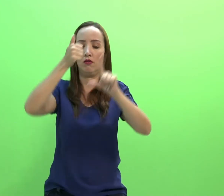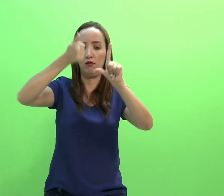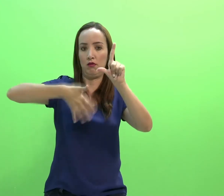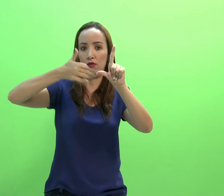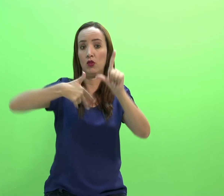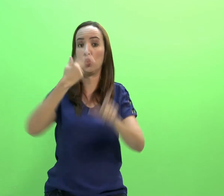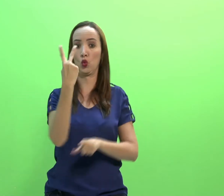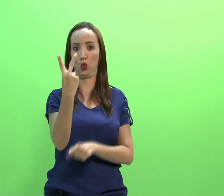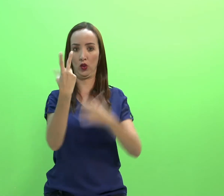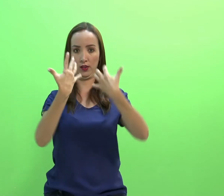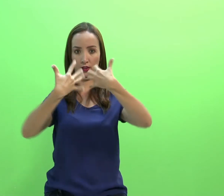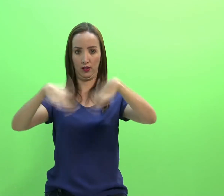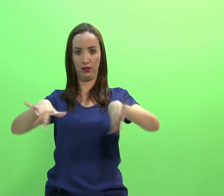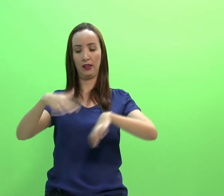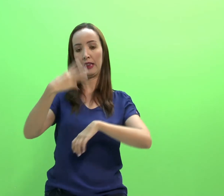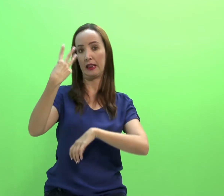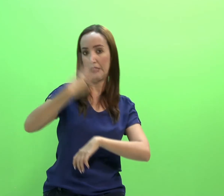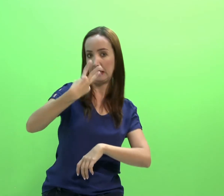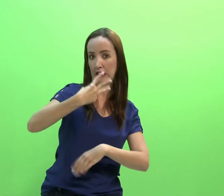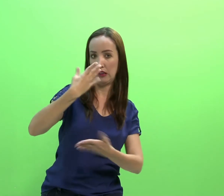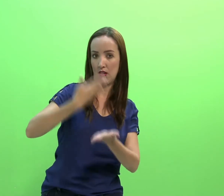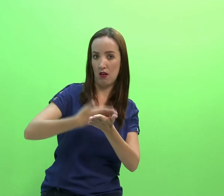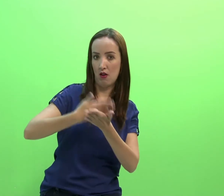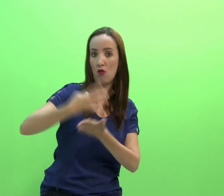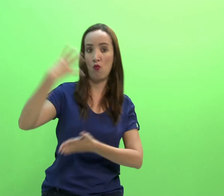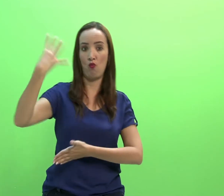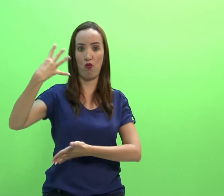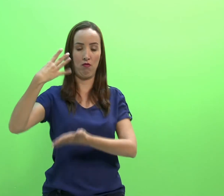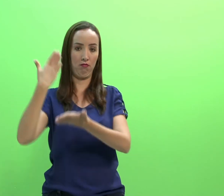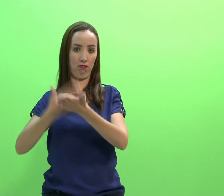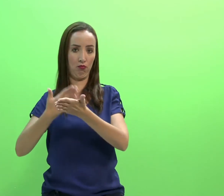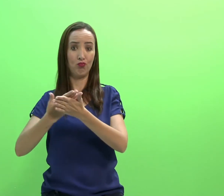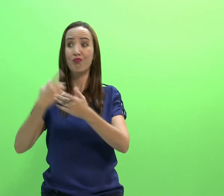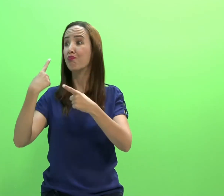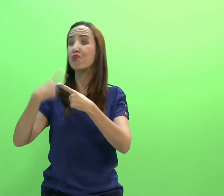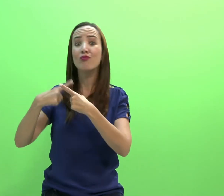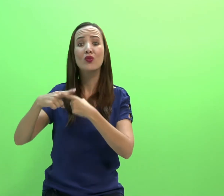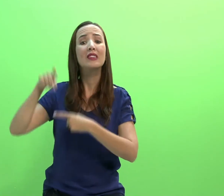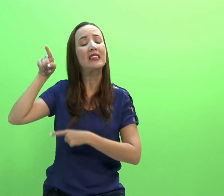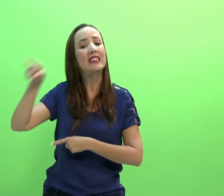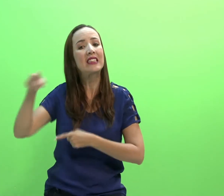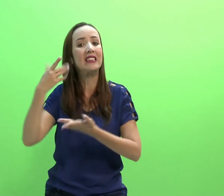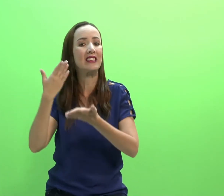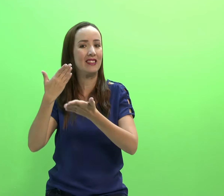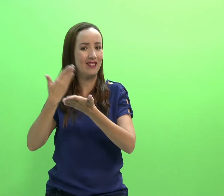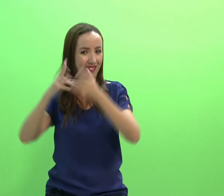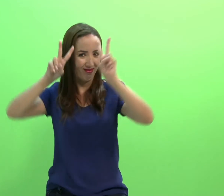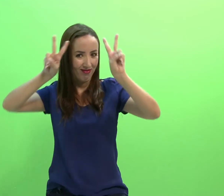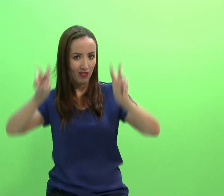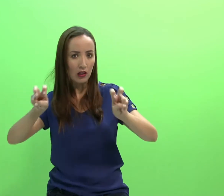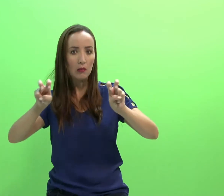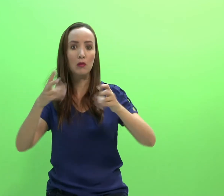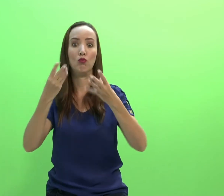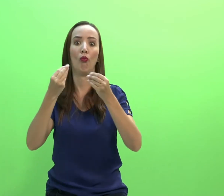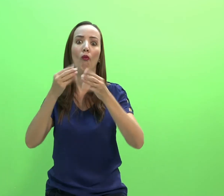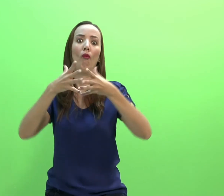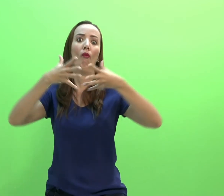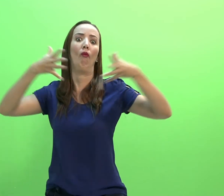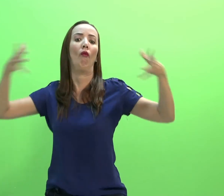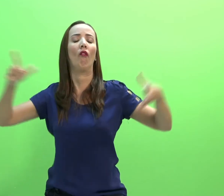dividiremos aqui em duas aulas, a terceira e a quarta aula. Por quê? Bom, é uma